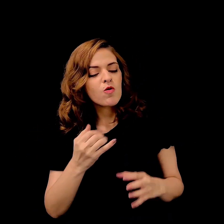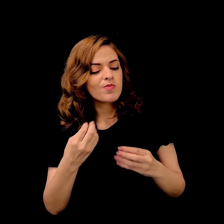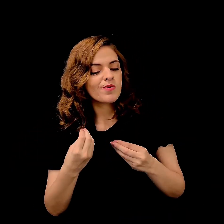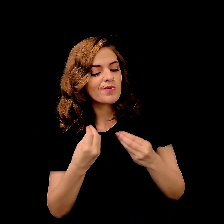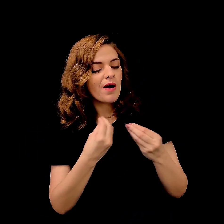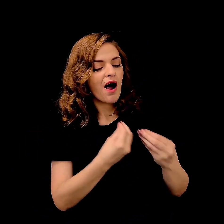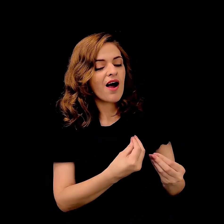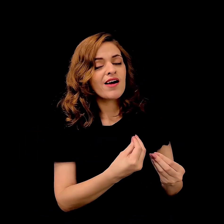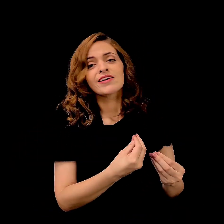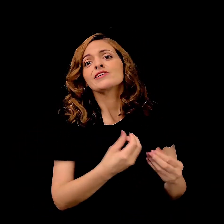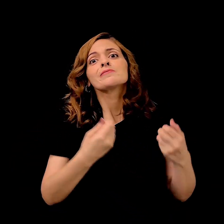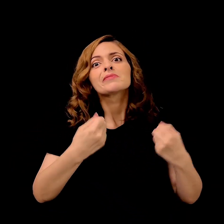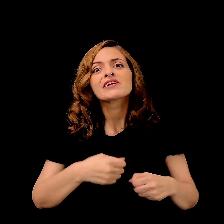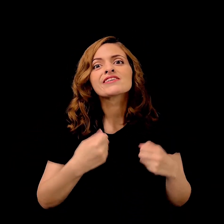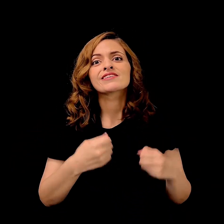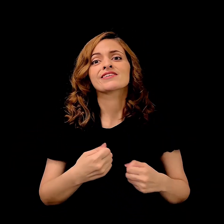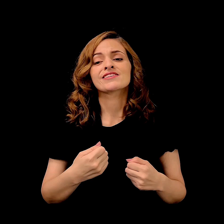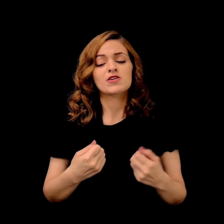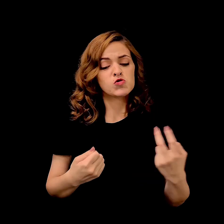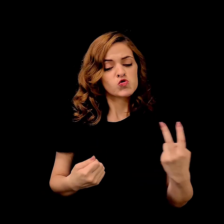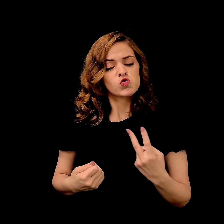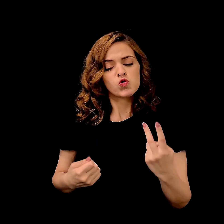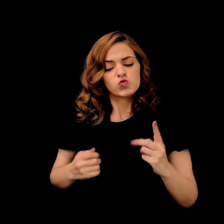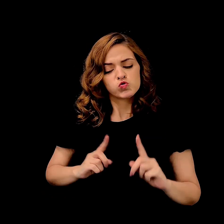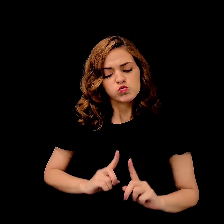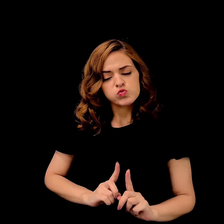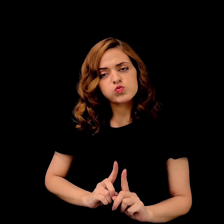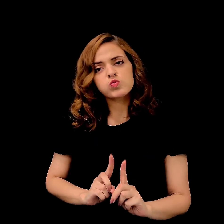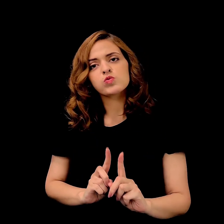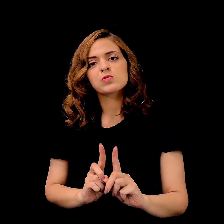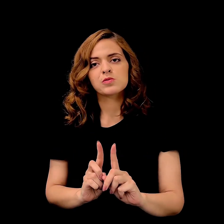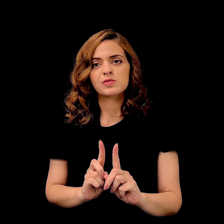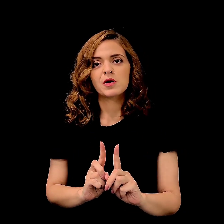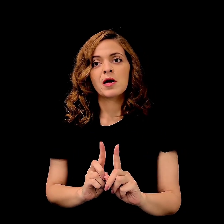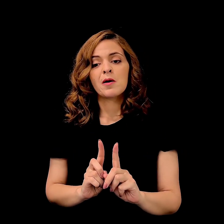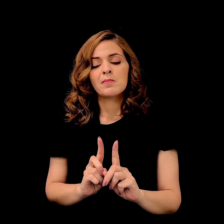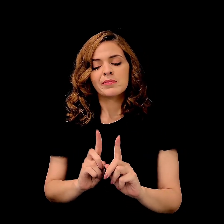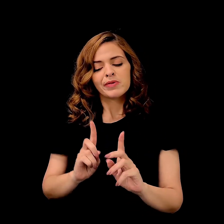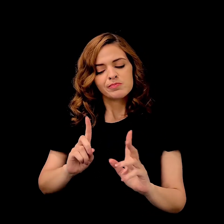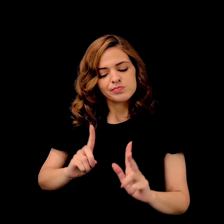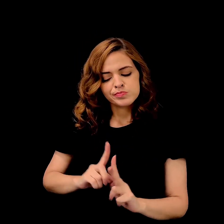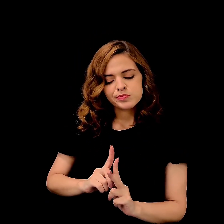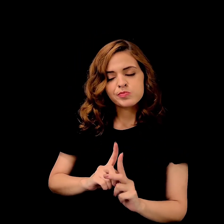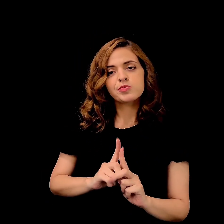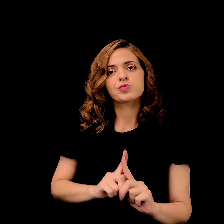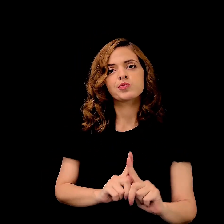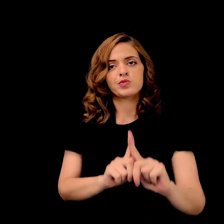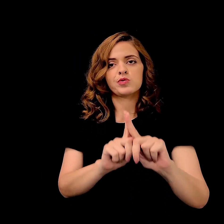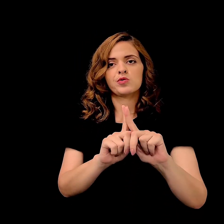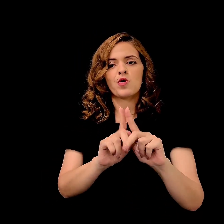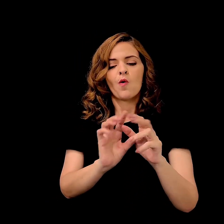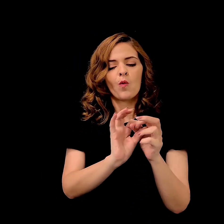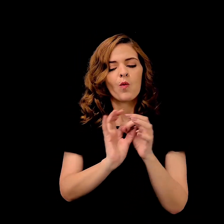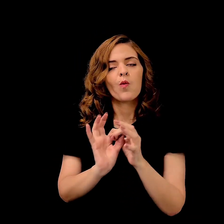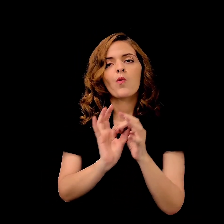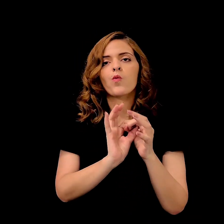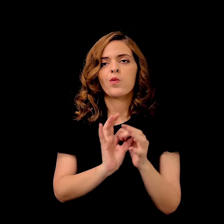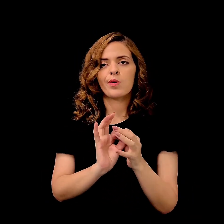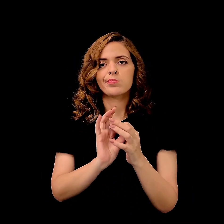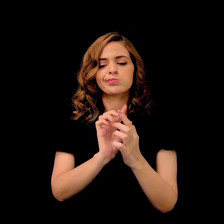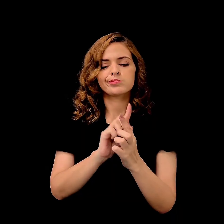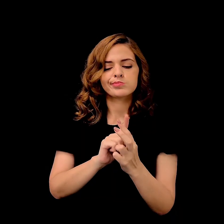dois, andarem dois juntos. Para que os dois sejam um, né, Esther? Não é só dois, são os